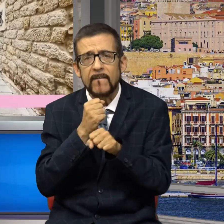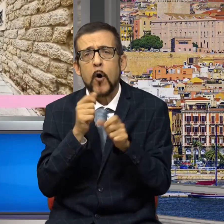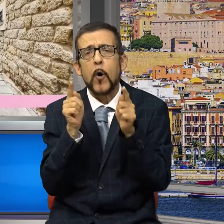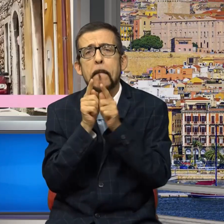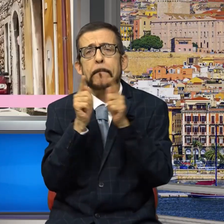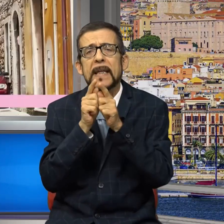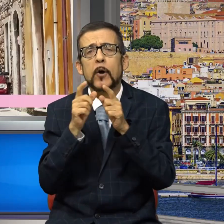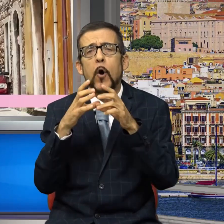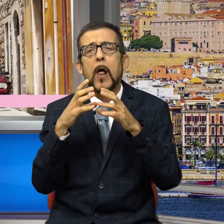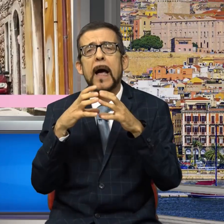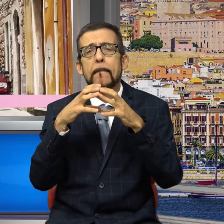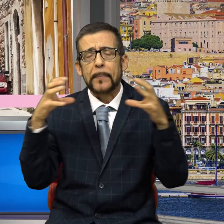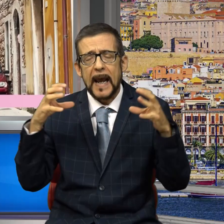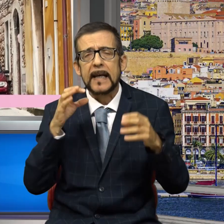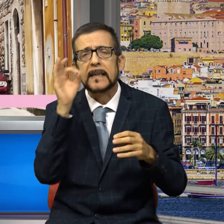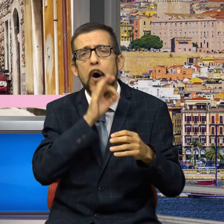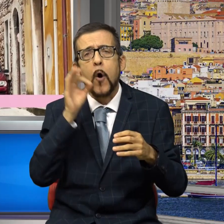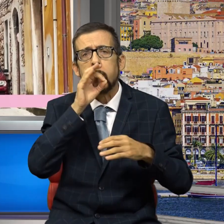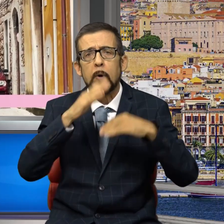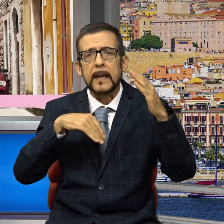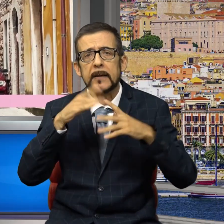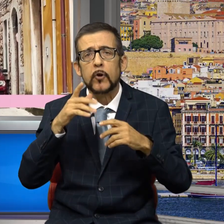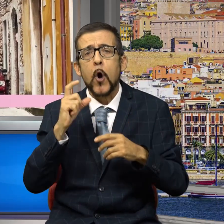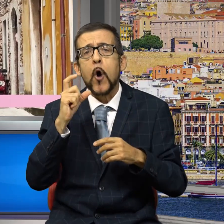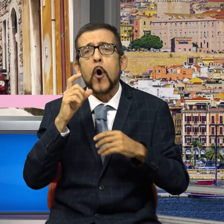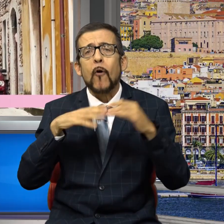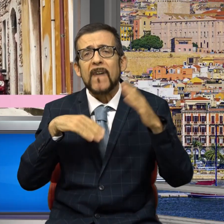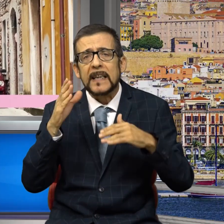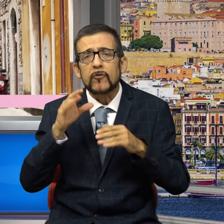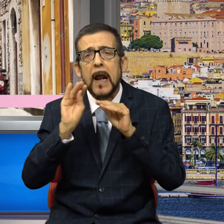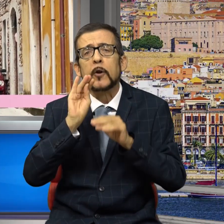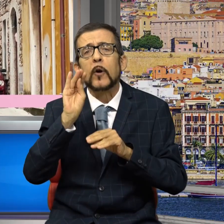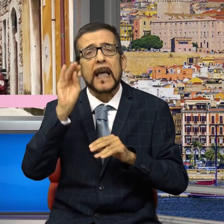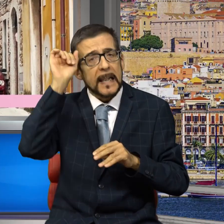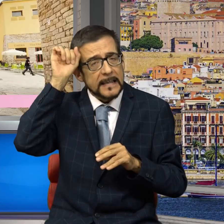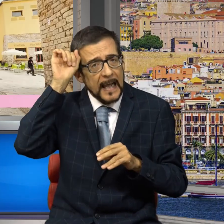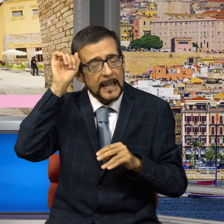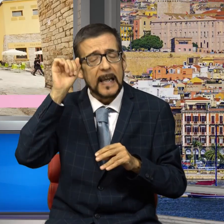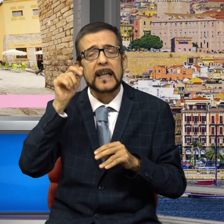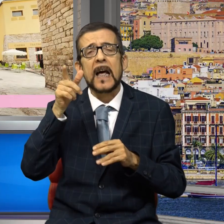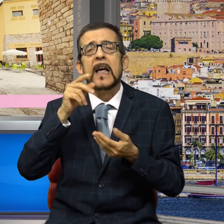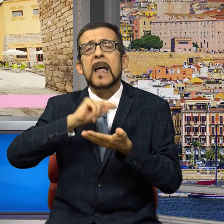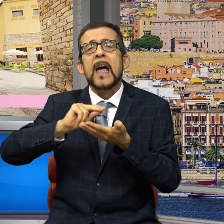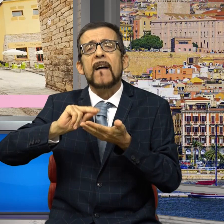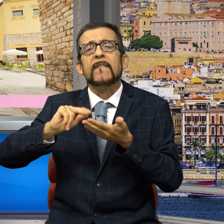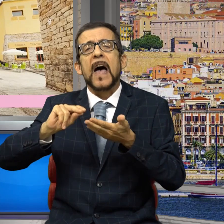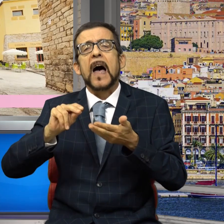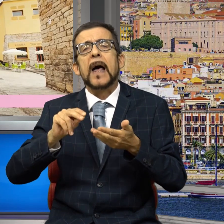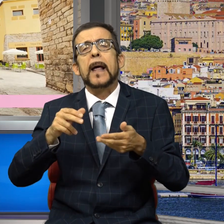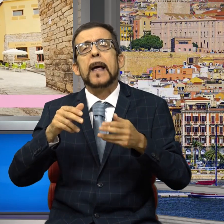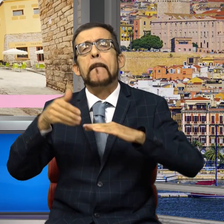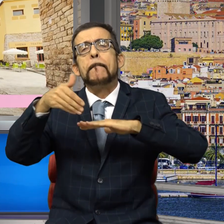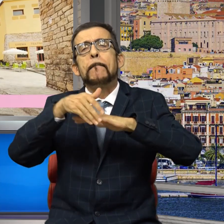artigiana. Confartigianato Gallura chiede alla Regione Sardegna e ai comuni di avviare un patto per lo sviluppo che coinvolga tutti gli